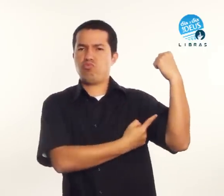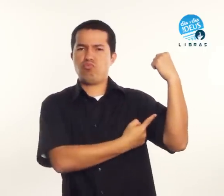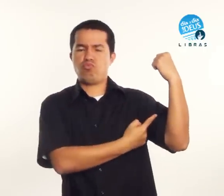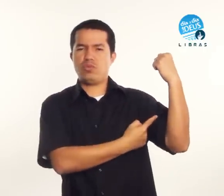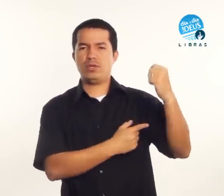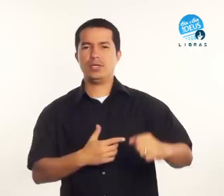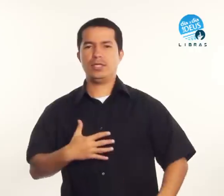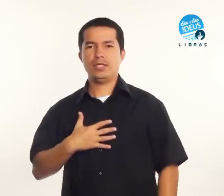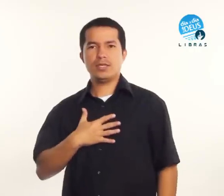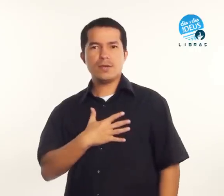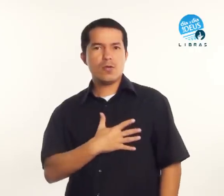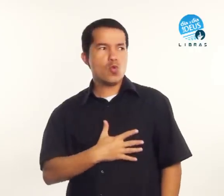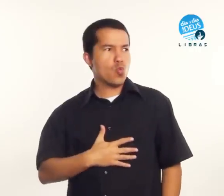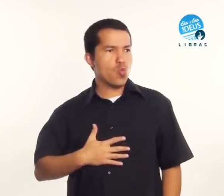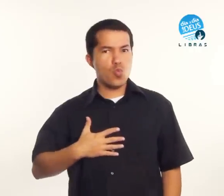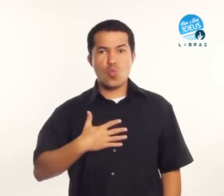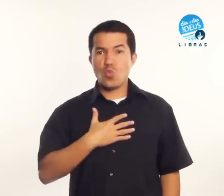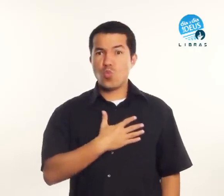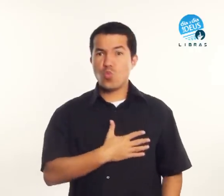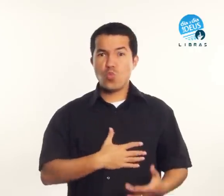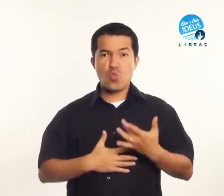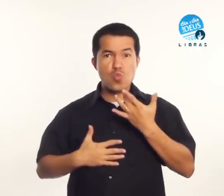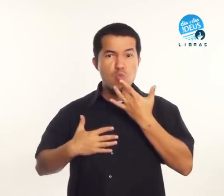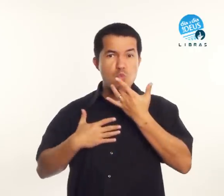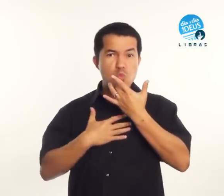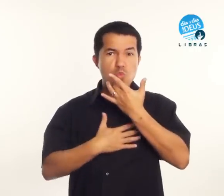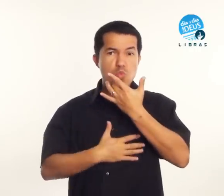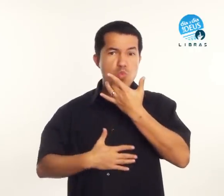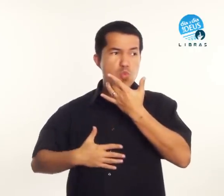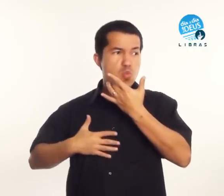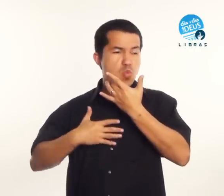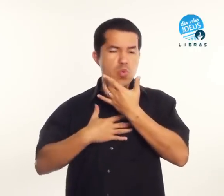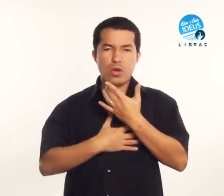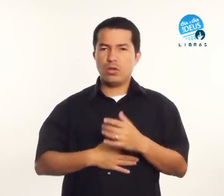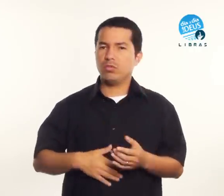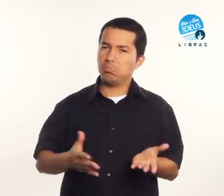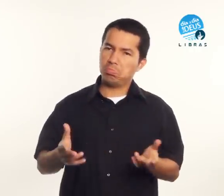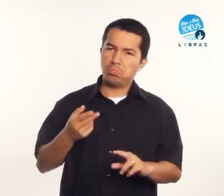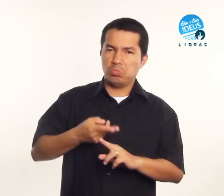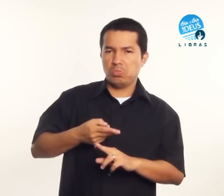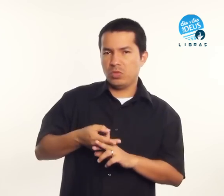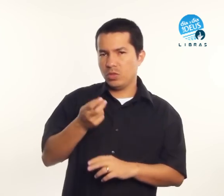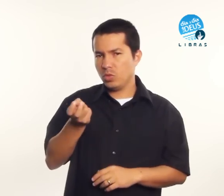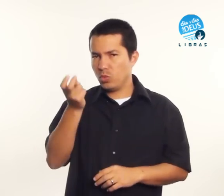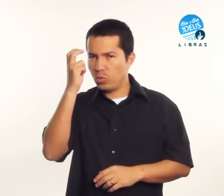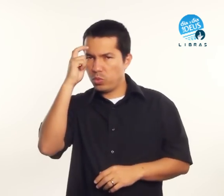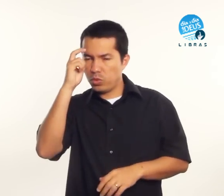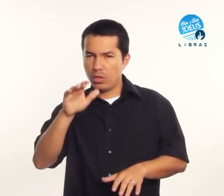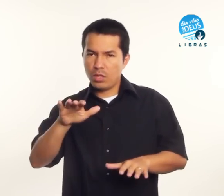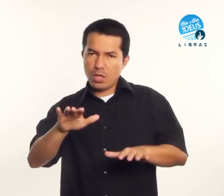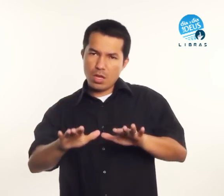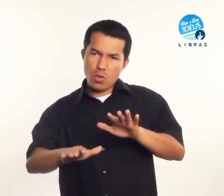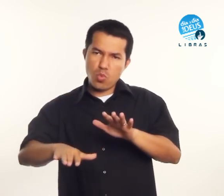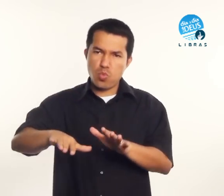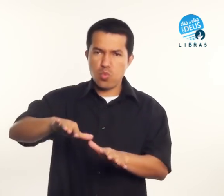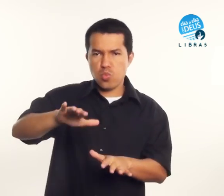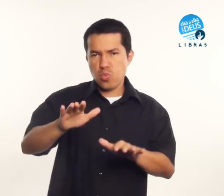onde toda a tentação vai acontecer na nossa vida. Ele vai usar a cultura para flexibilizar os padrões,